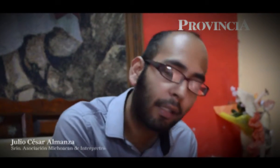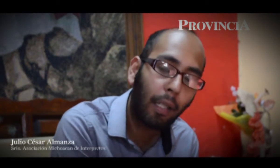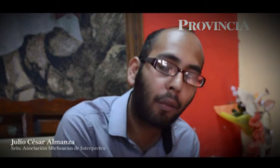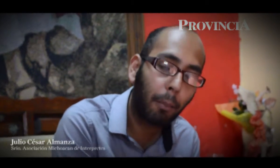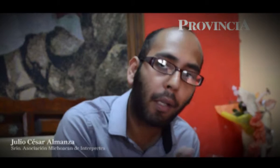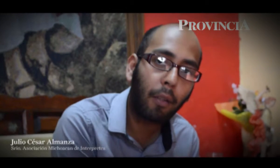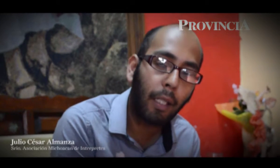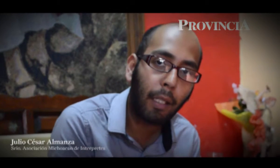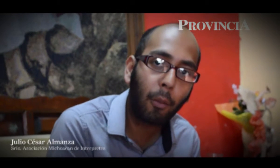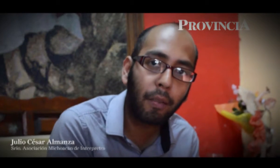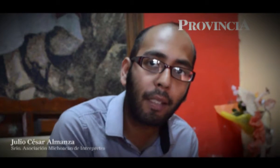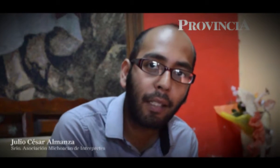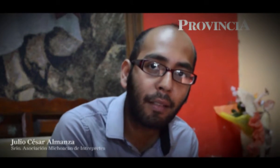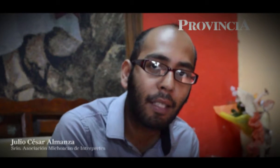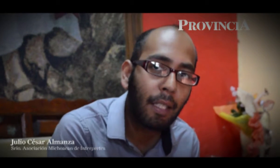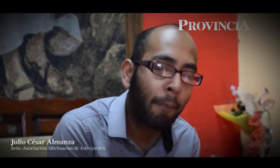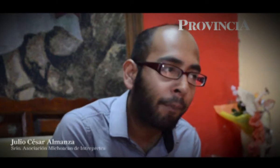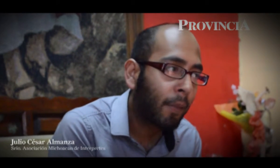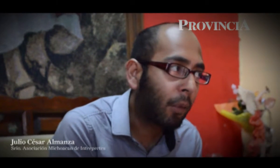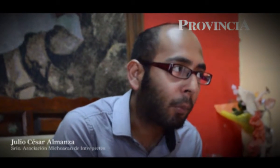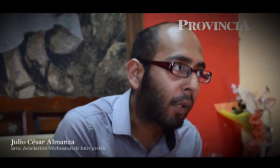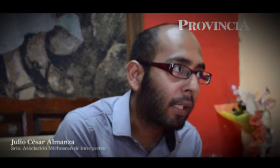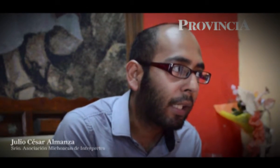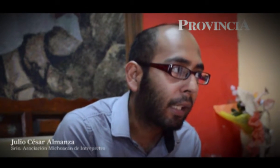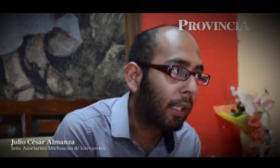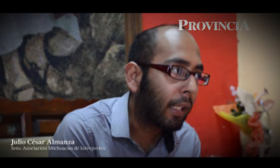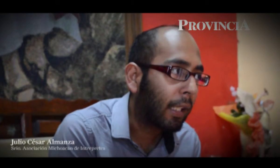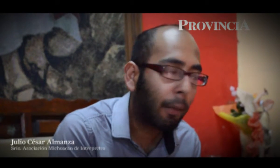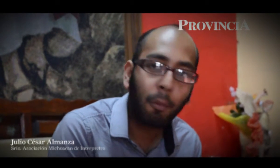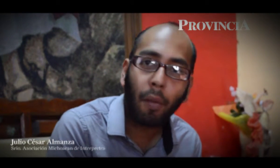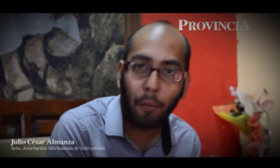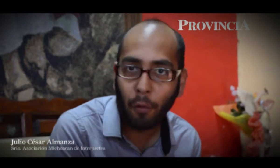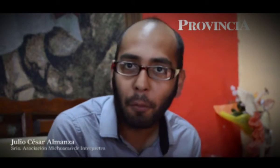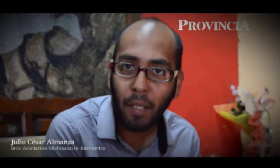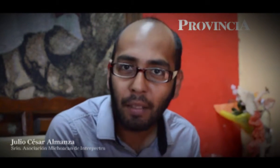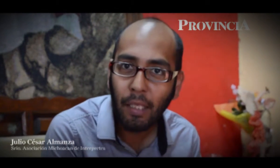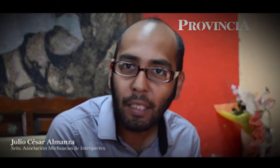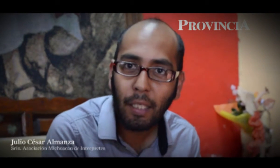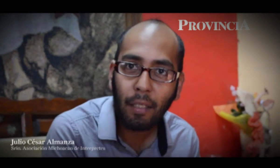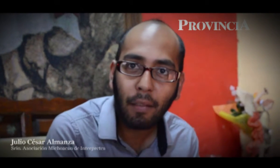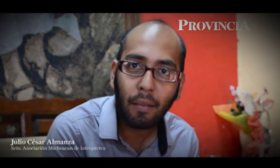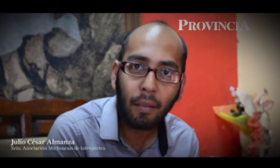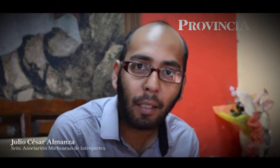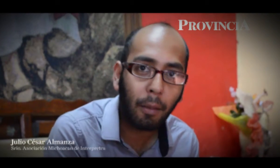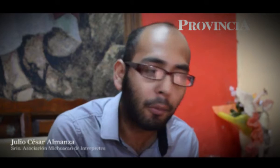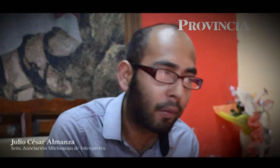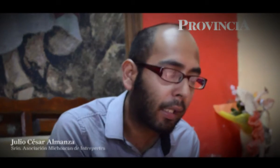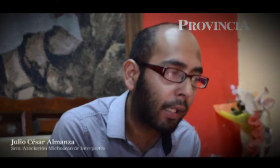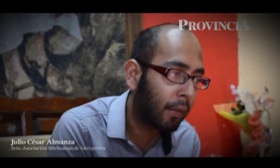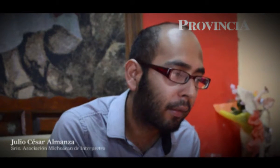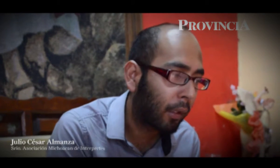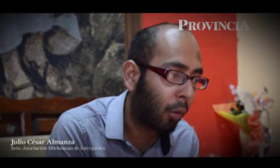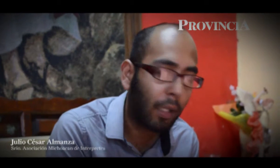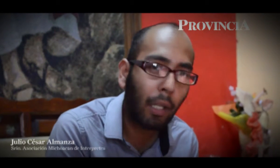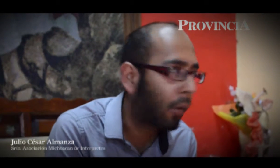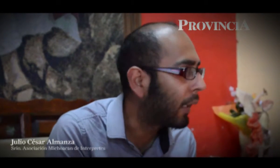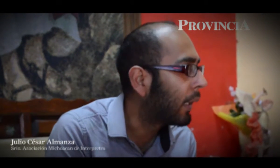Internacional del Lengua de Señas. Entonces por ahí grabamos a Alfonso Martínez, grabamos al coordinador del